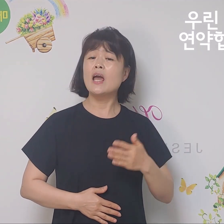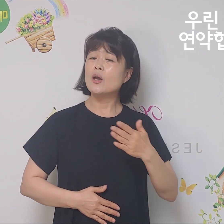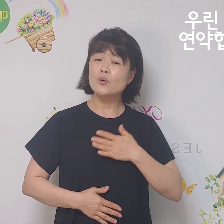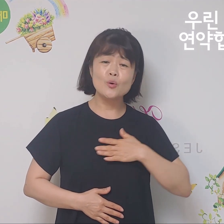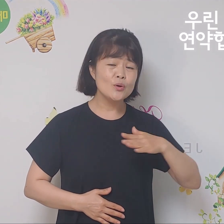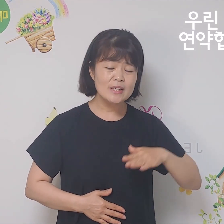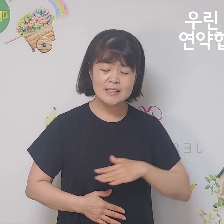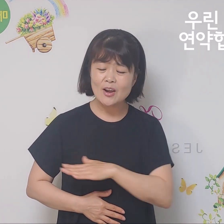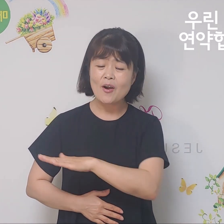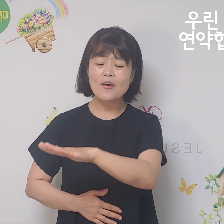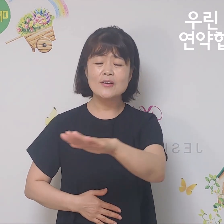우린